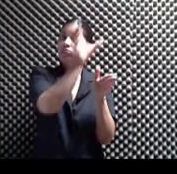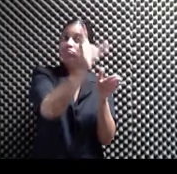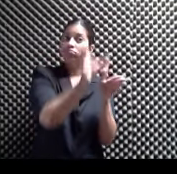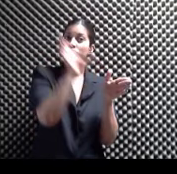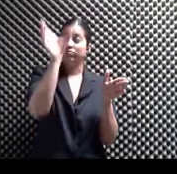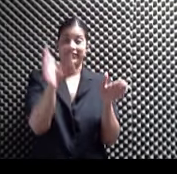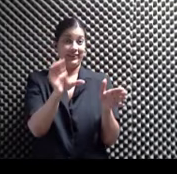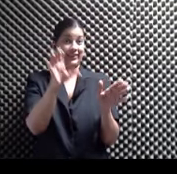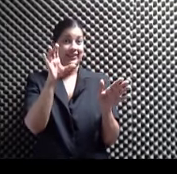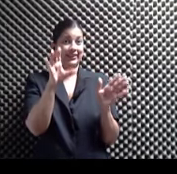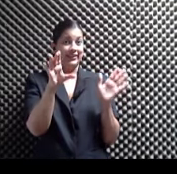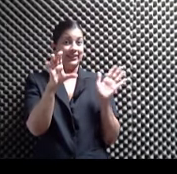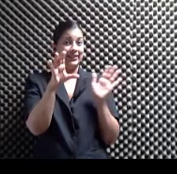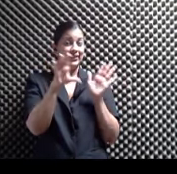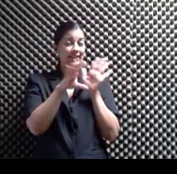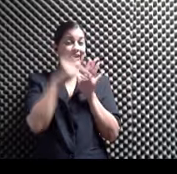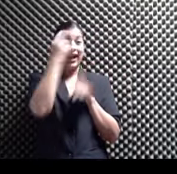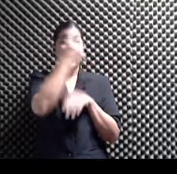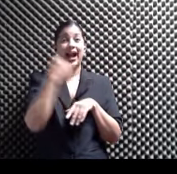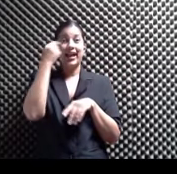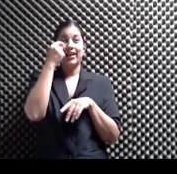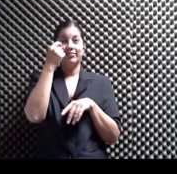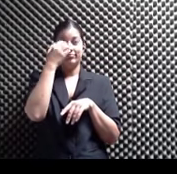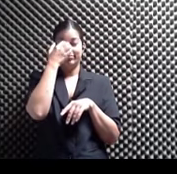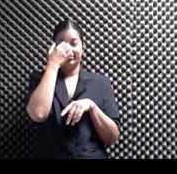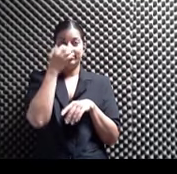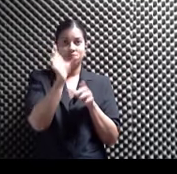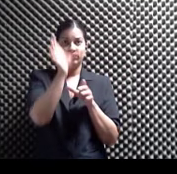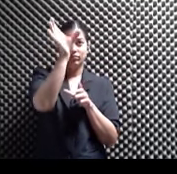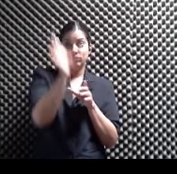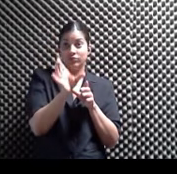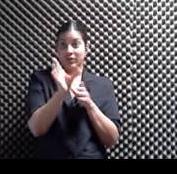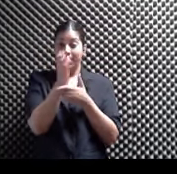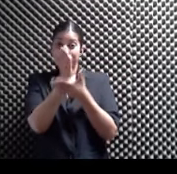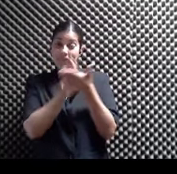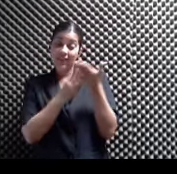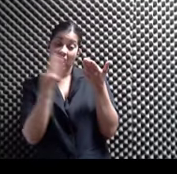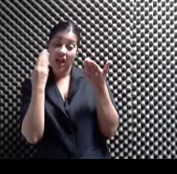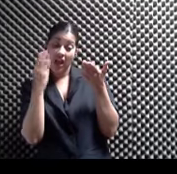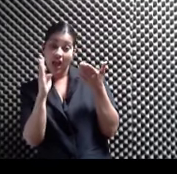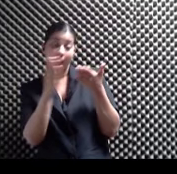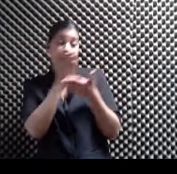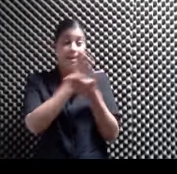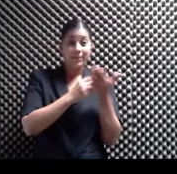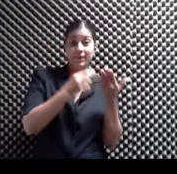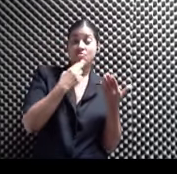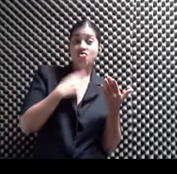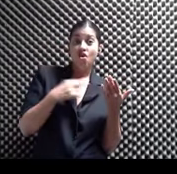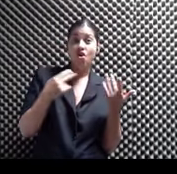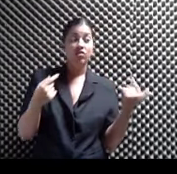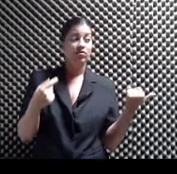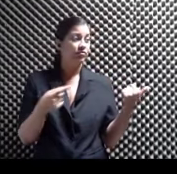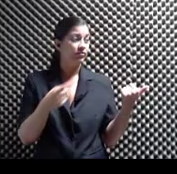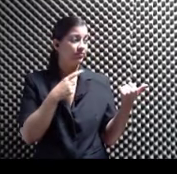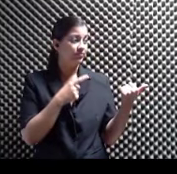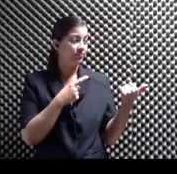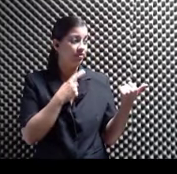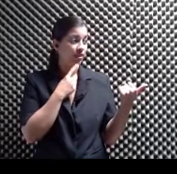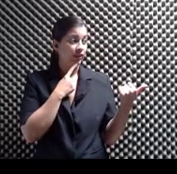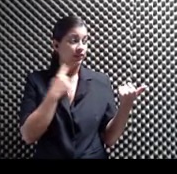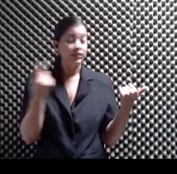cara, y las unieron. Hicieron un perfil de los dos, y un lado era azul y uno rojo. Y entonces decía, a 100 días, ¿quién